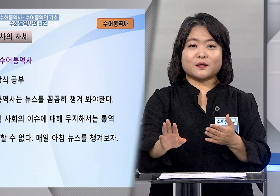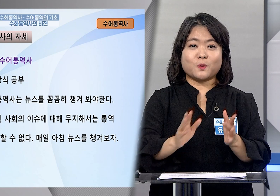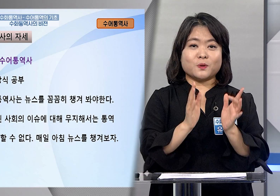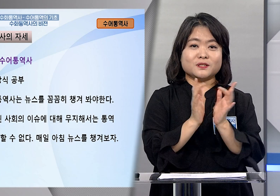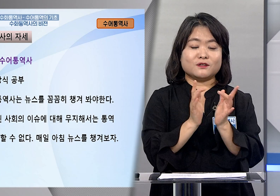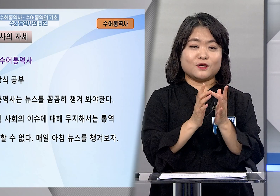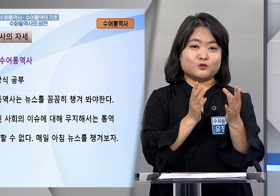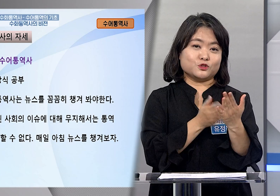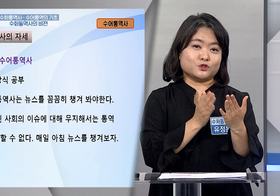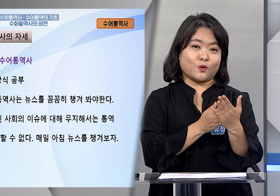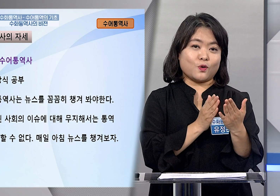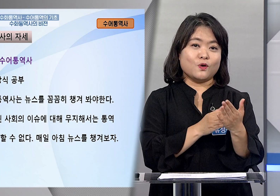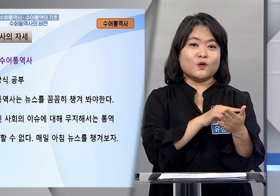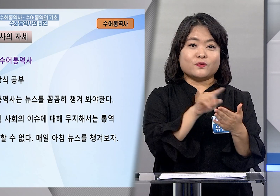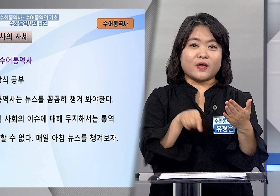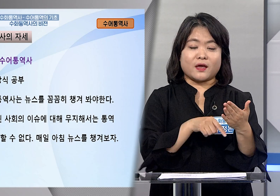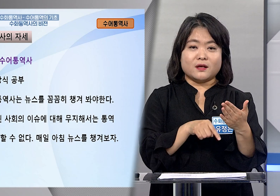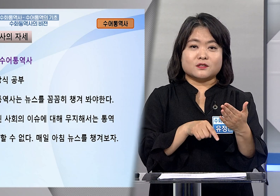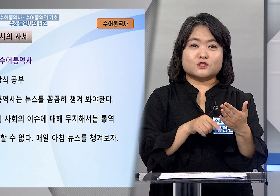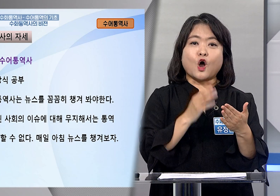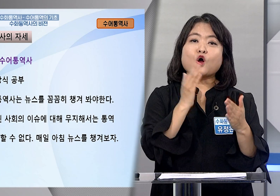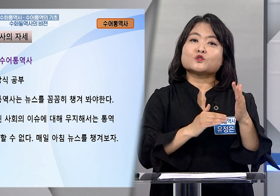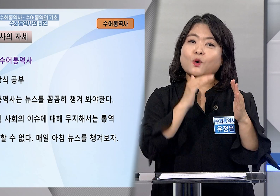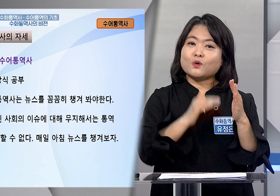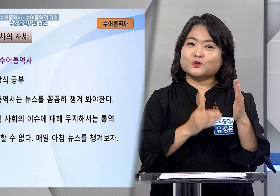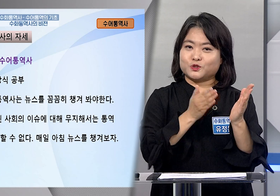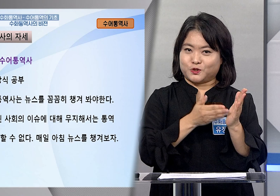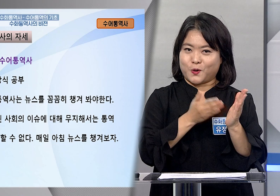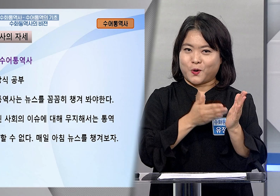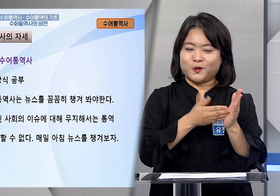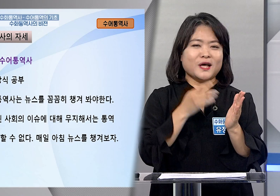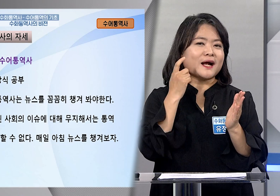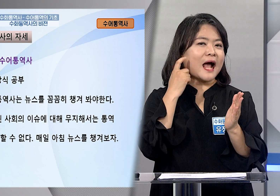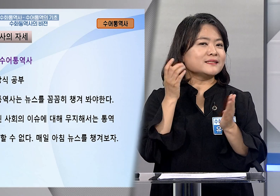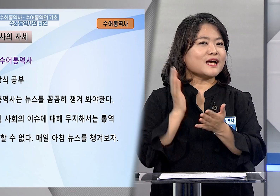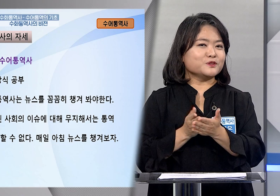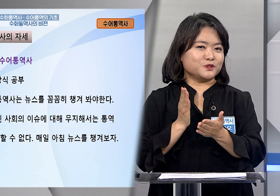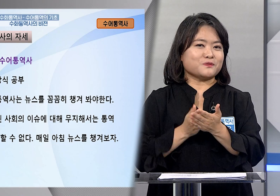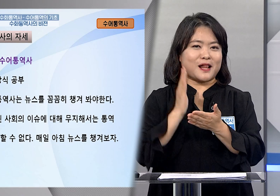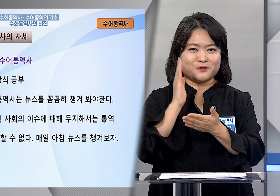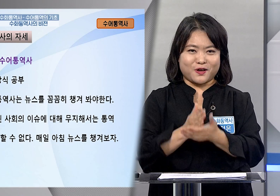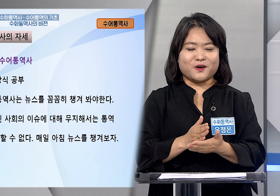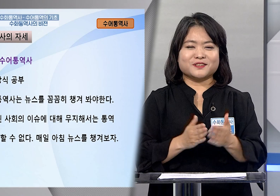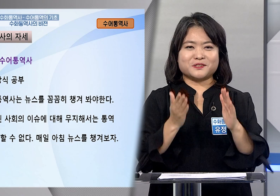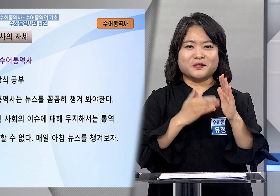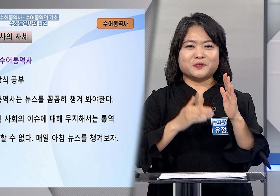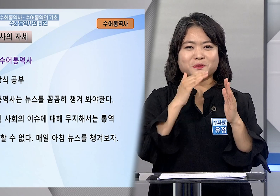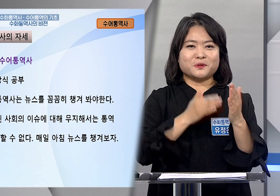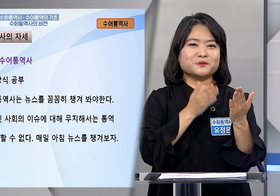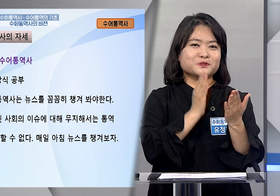않고 인터넷 뉴스로 정통 뉴스로 가짜 뉴스 말고요. 그렇죠? 정통